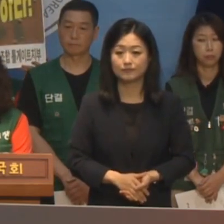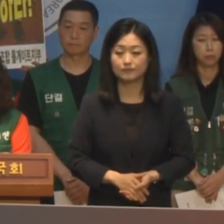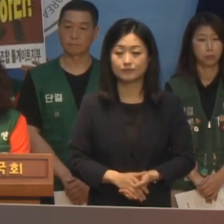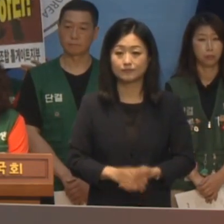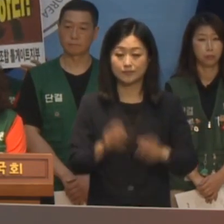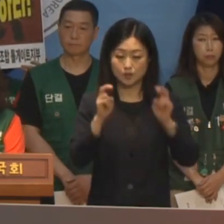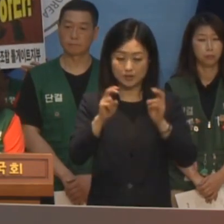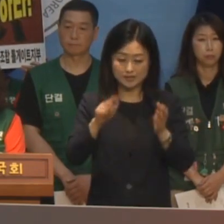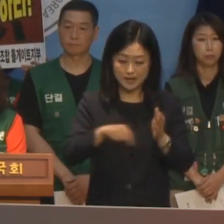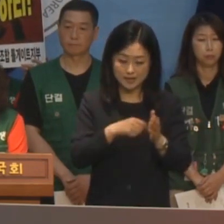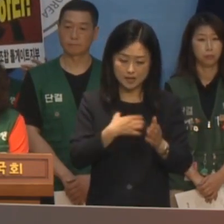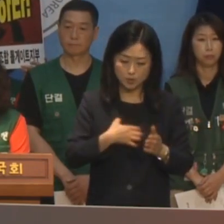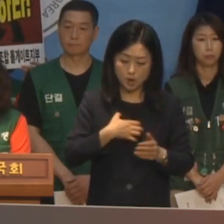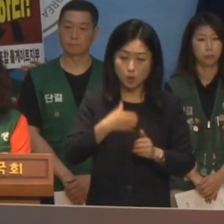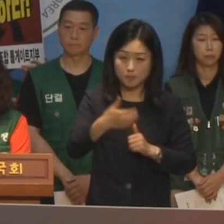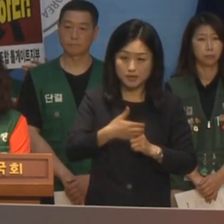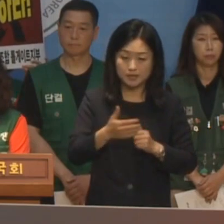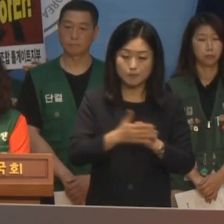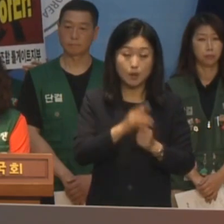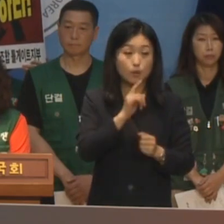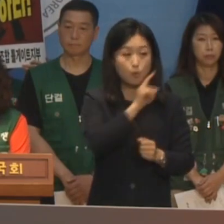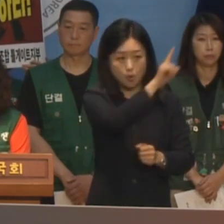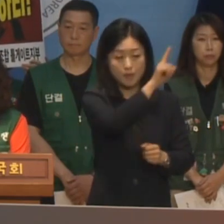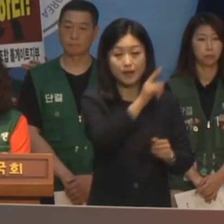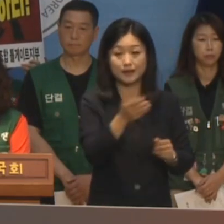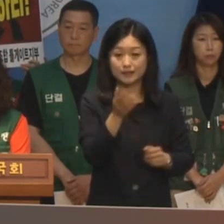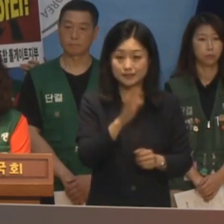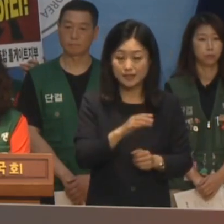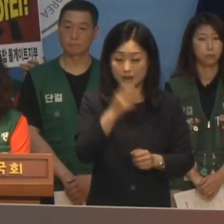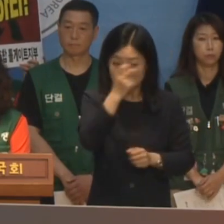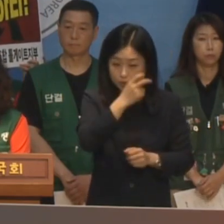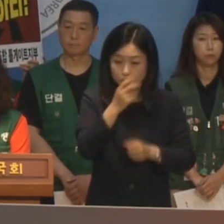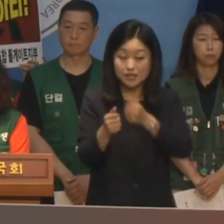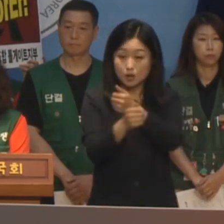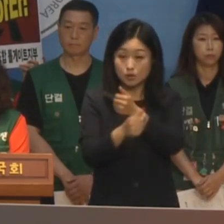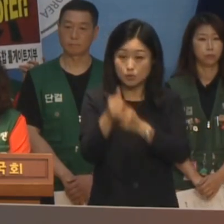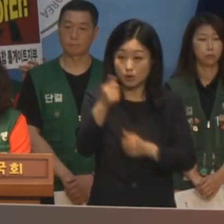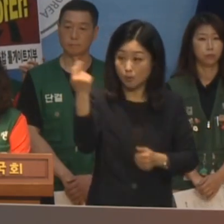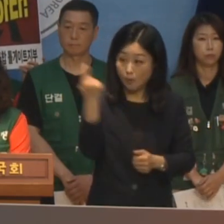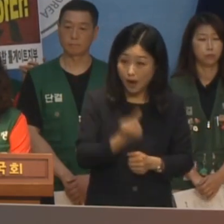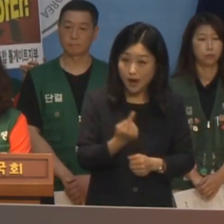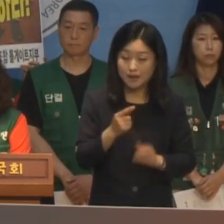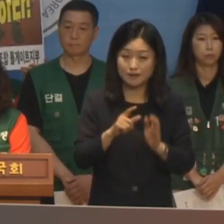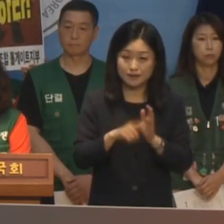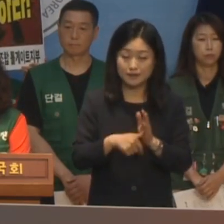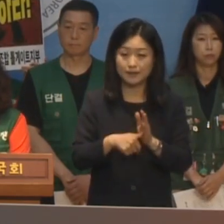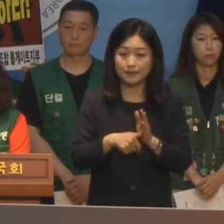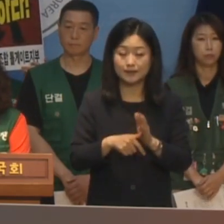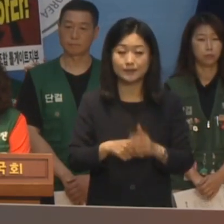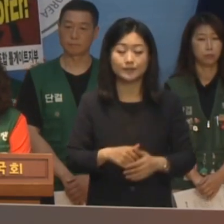직장 내 괴롭힘으로 고발했지만 조사를 나온 조사위원들은